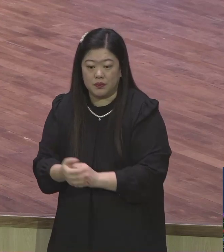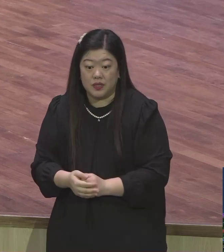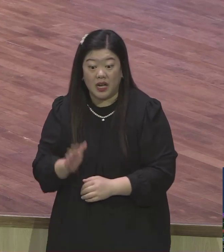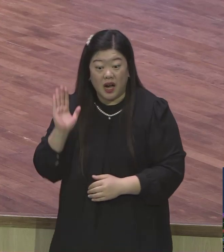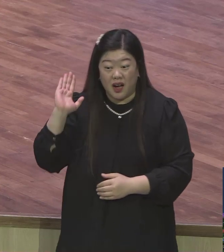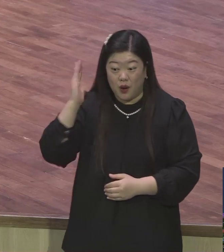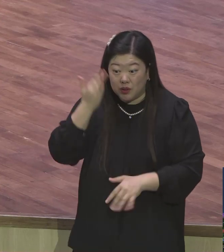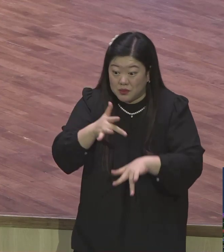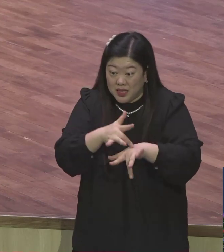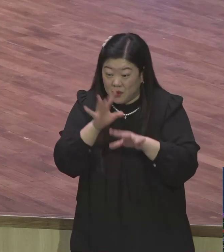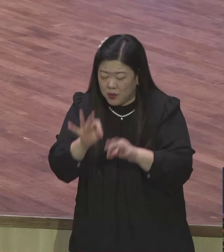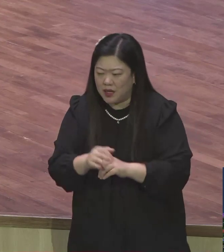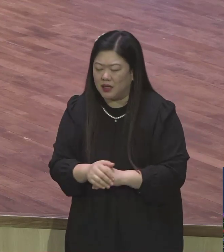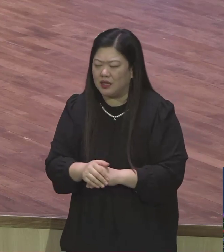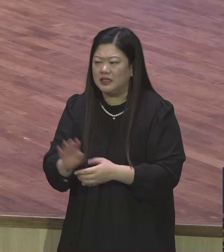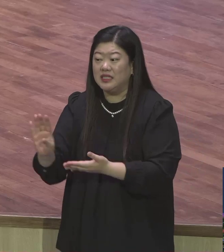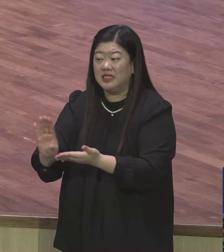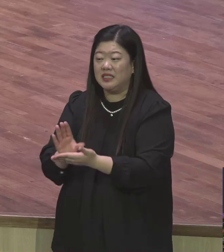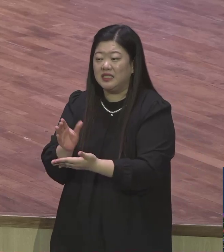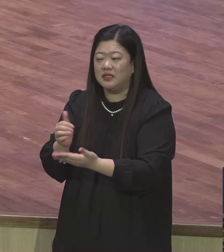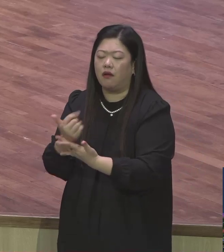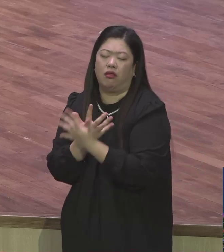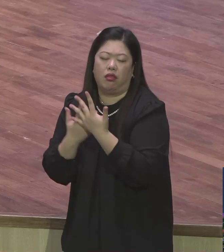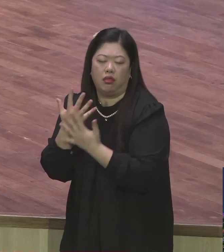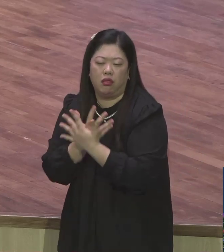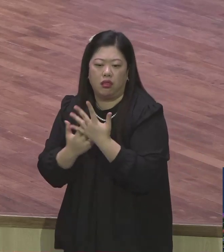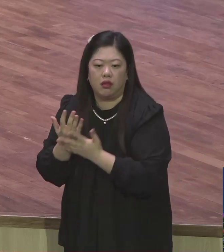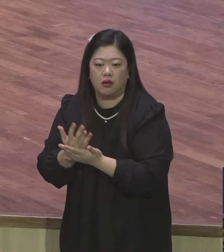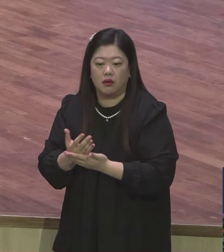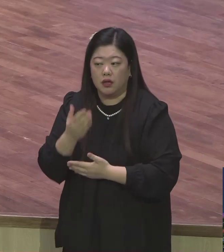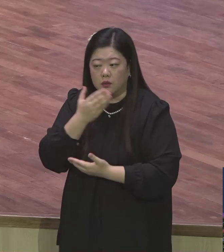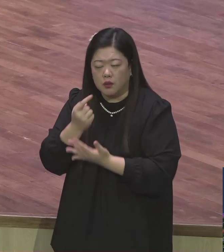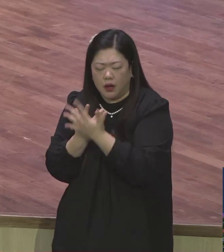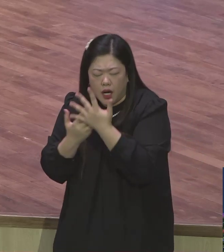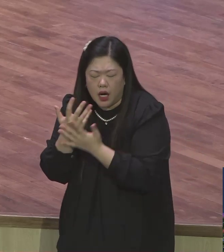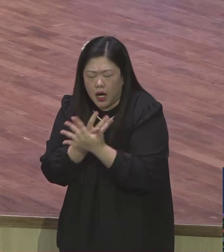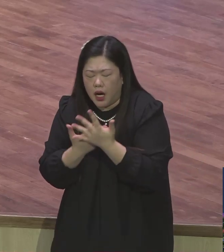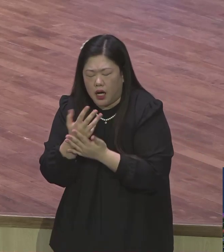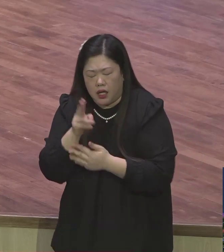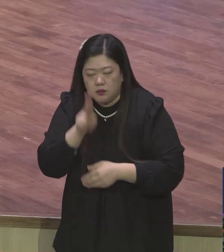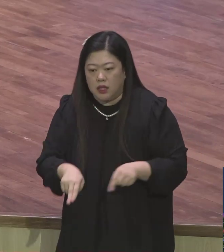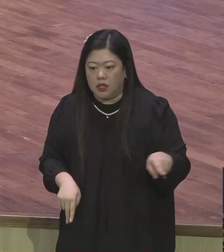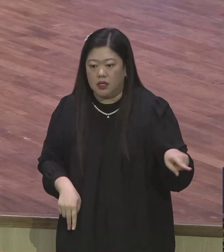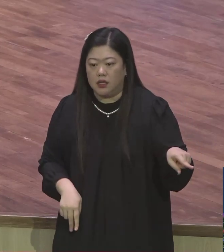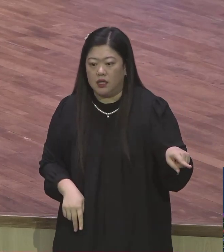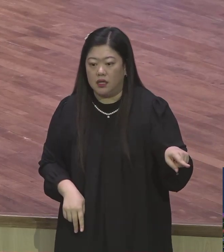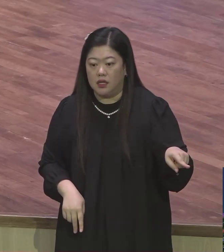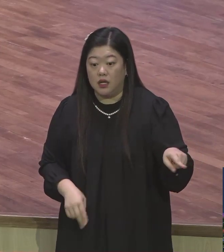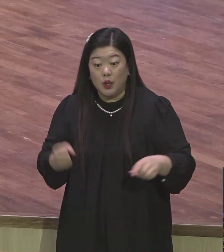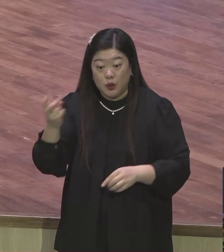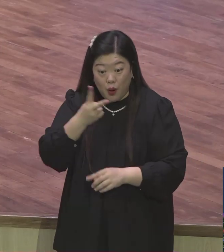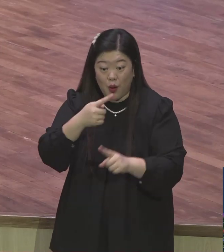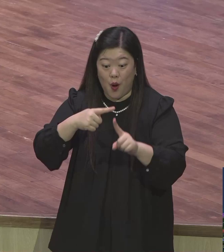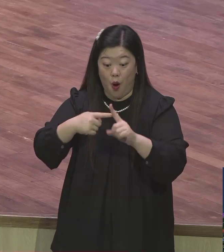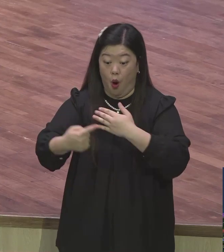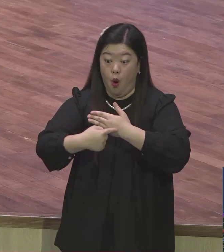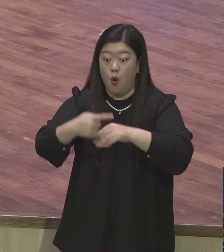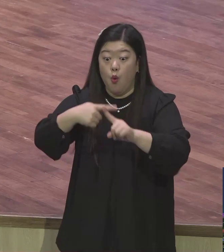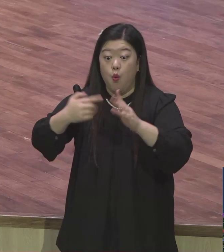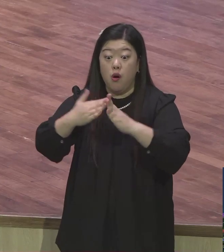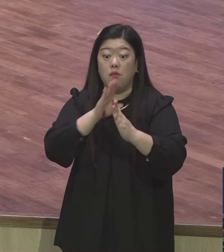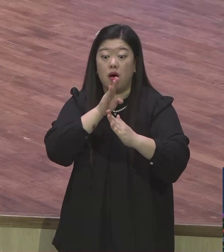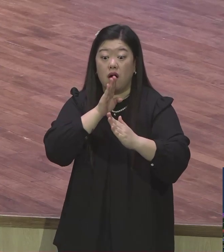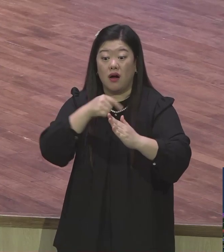사장시켜버려요. 그냥 죽여버려요, 복음을. 이 사단 공격입니다. 복음이 없어져 버렸어요. 심지어 교회 안에서도 복음 말